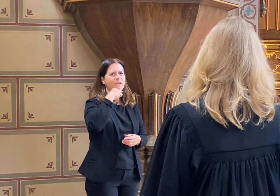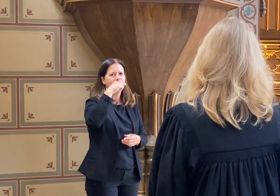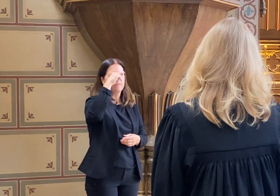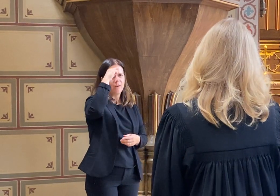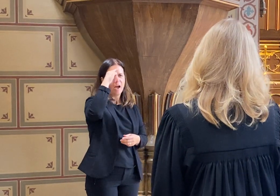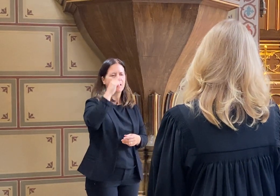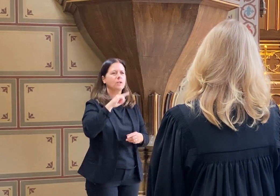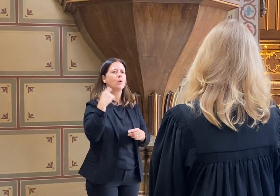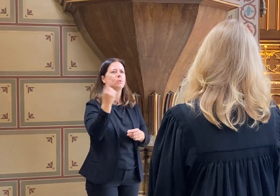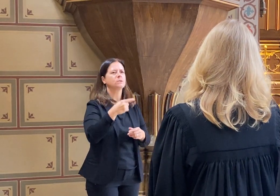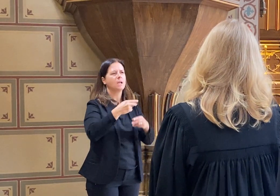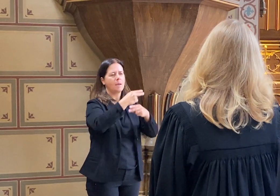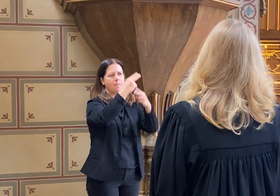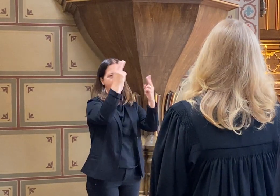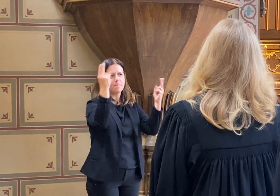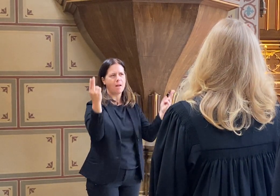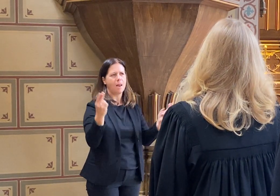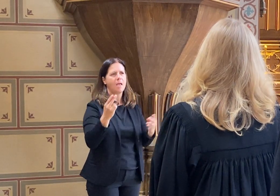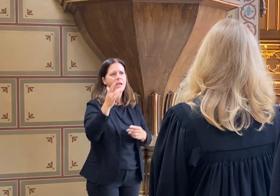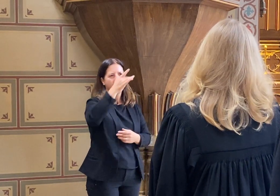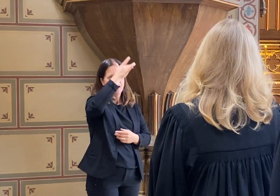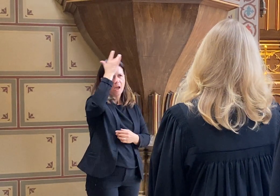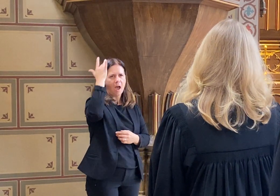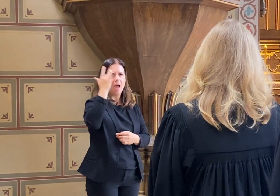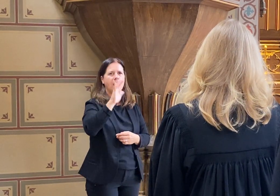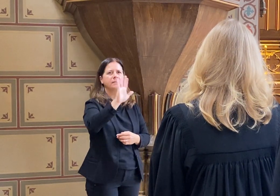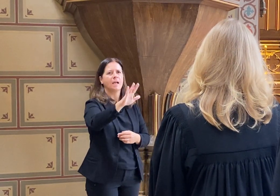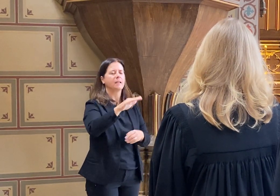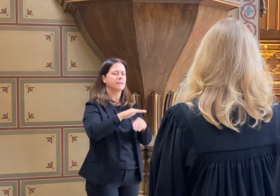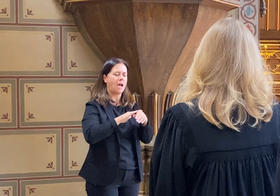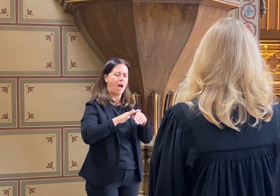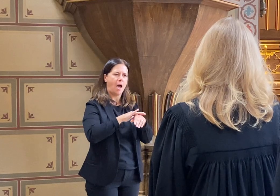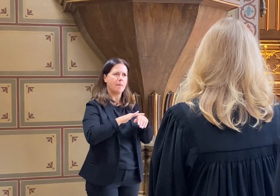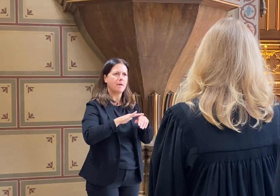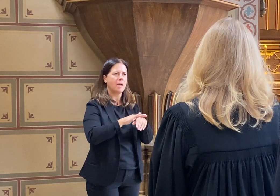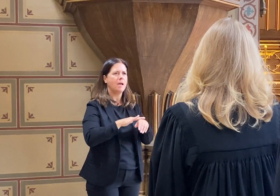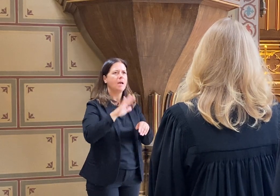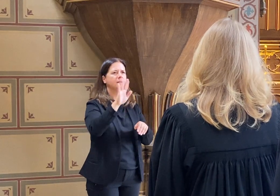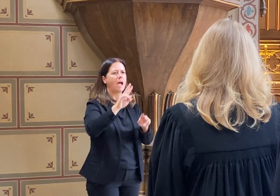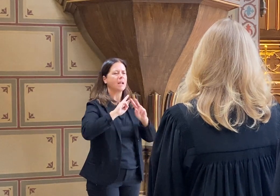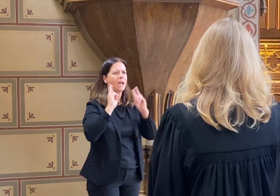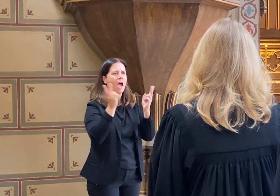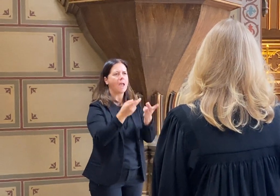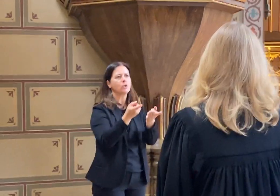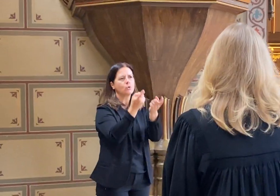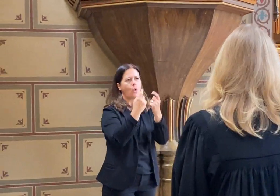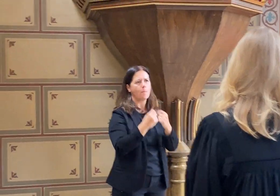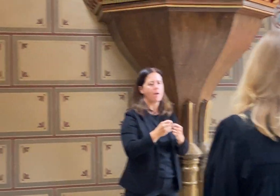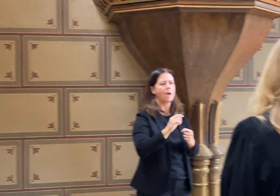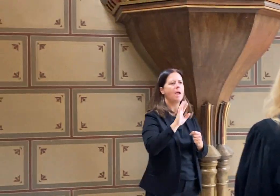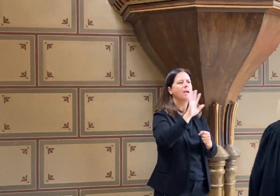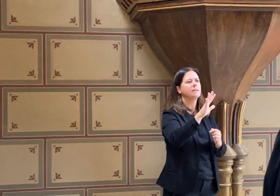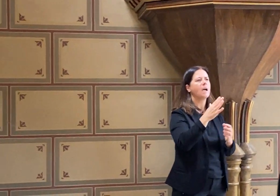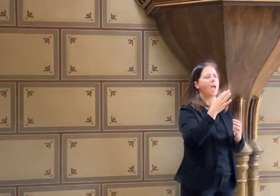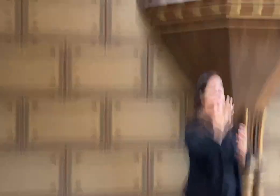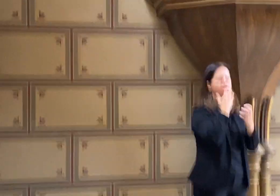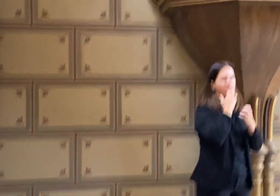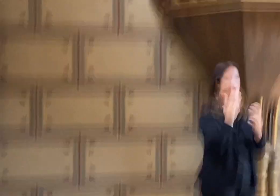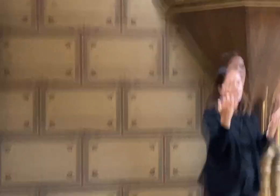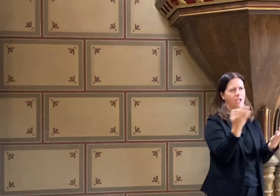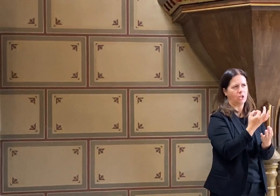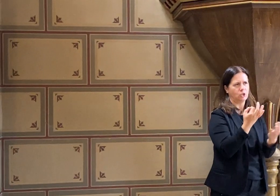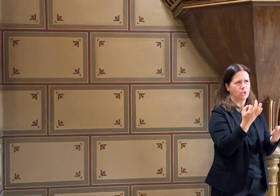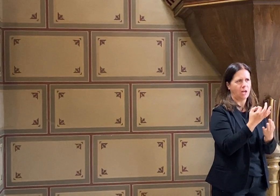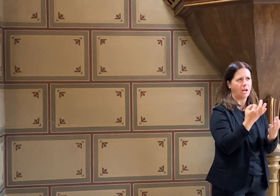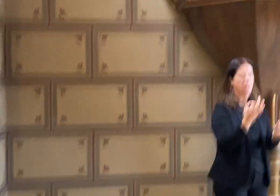Vater unser im Himmel, geheiligt werde dein Name, dein Reich komme, dein